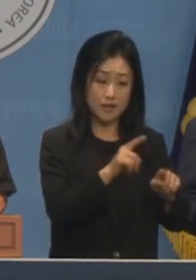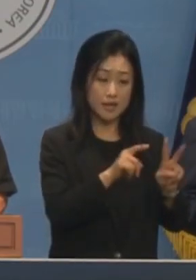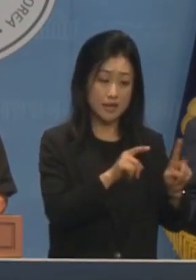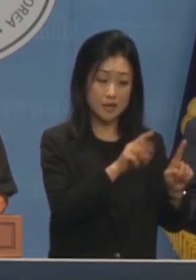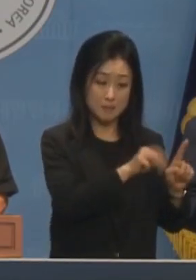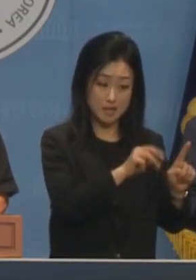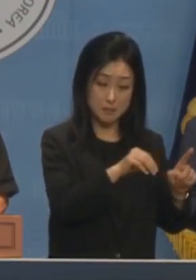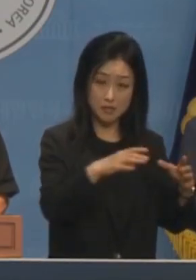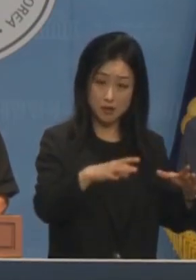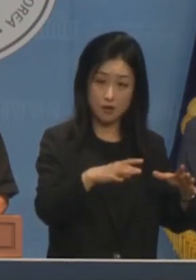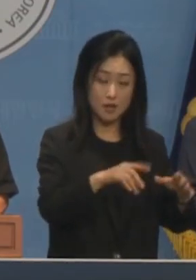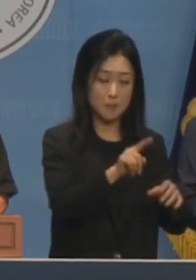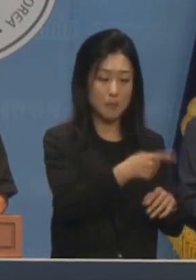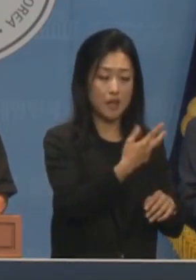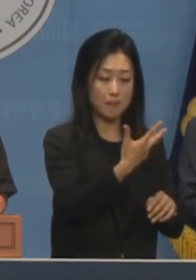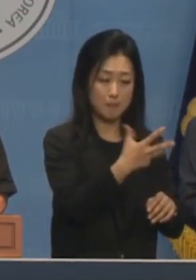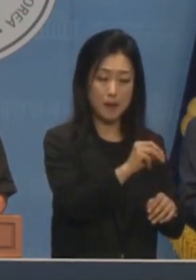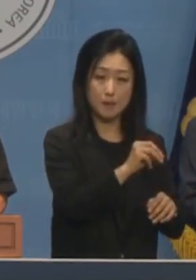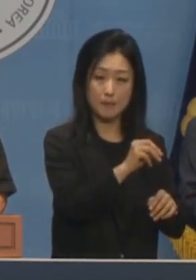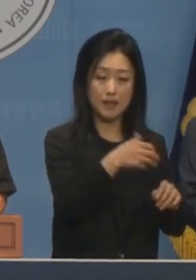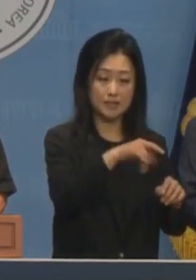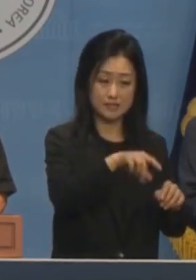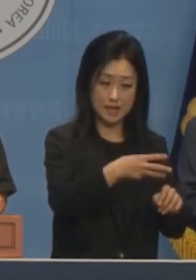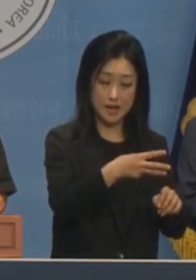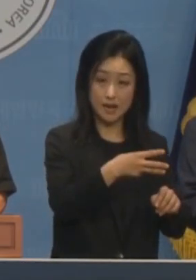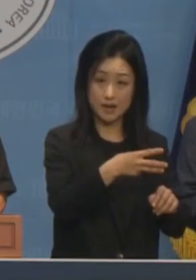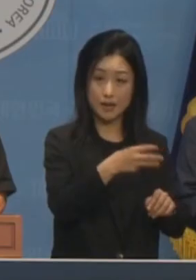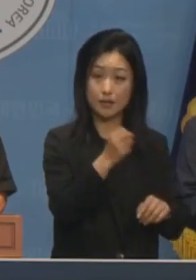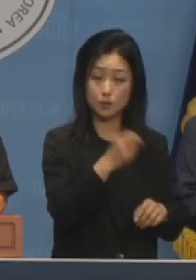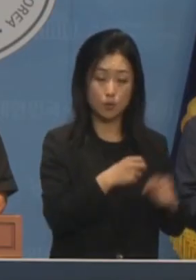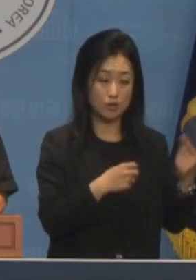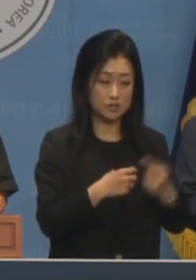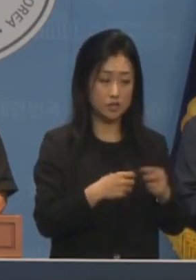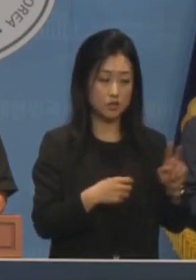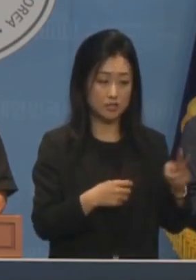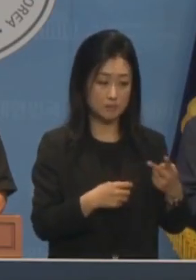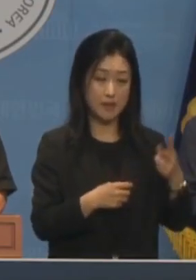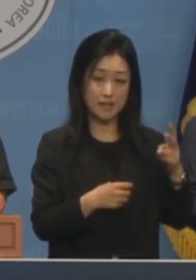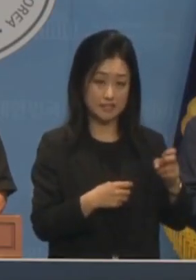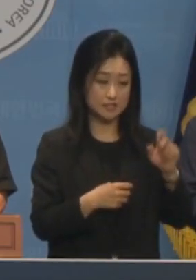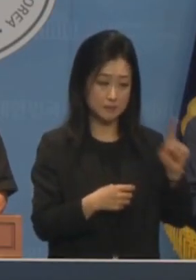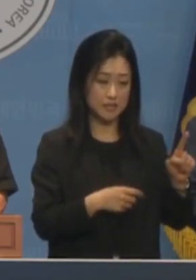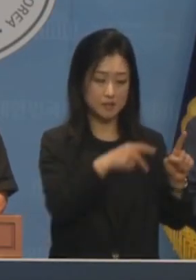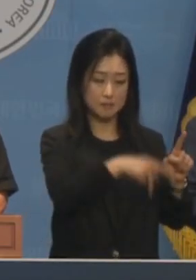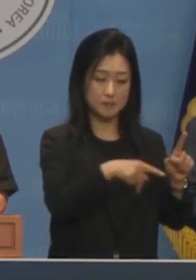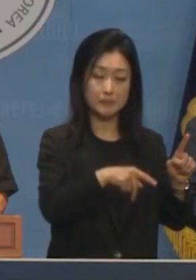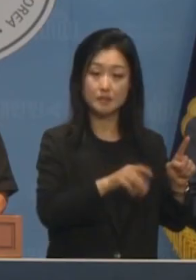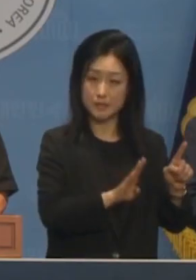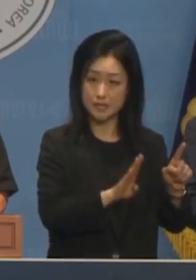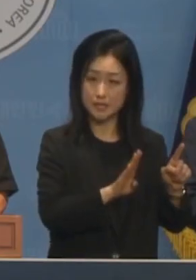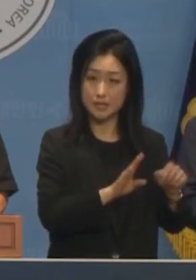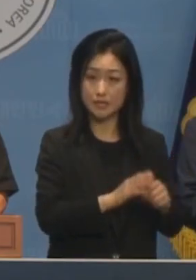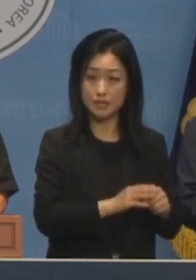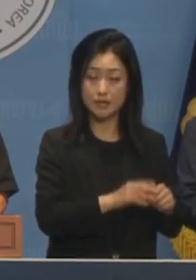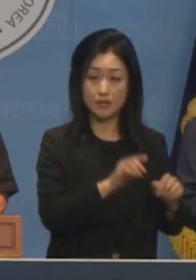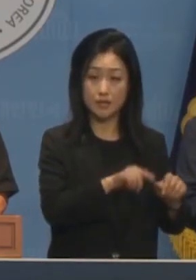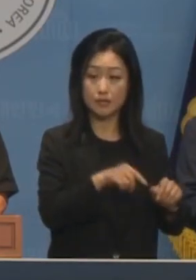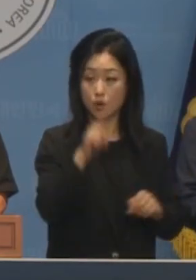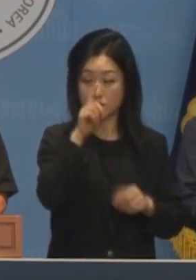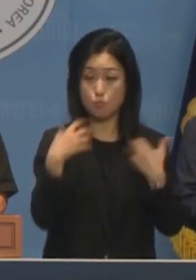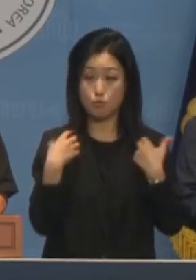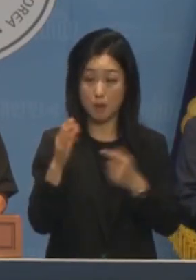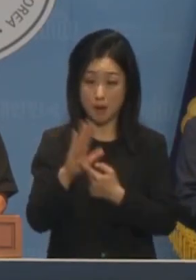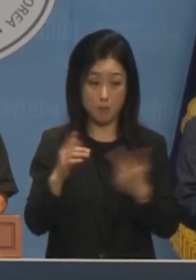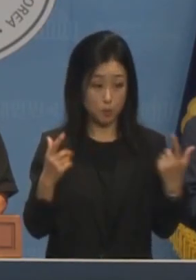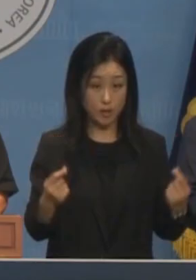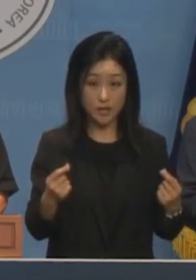밀리미터당 108만 셀이었고 마이크로시스틴 농도는 1221 ppb였습니다. 같은 날 환경부의 조사